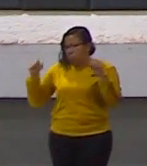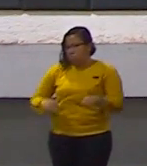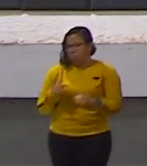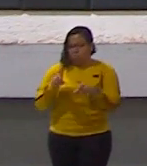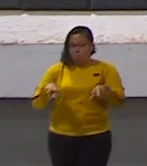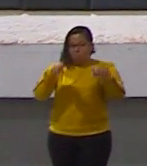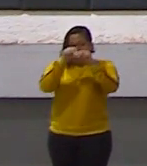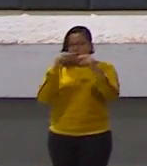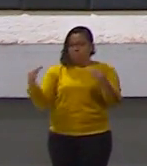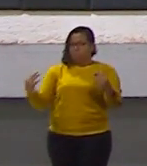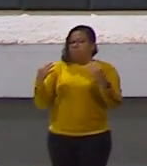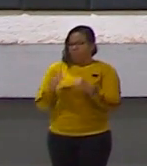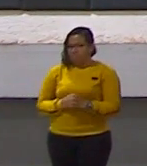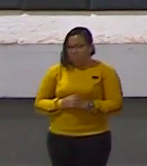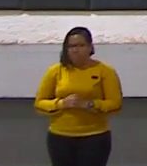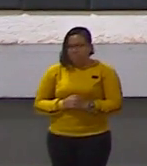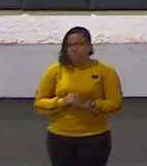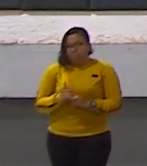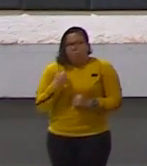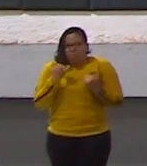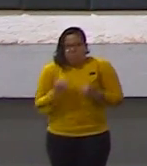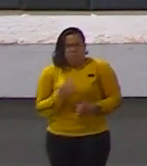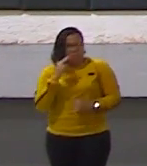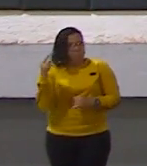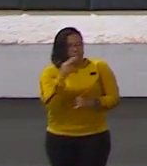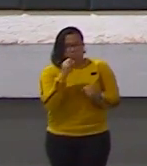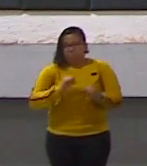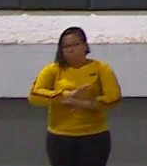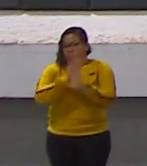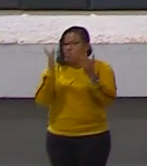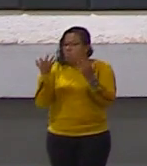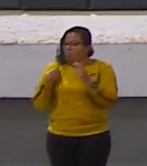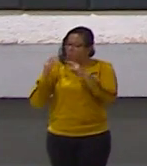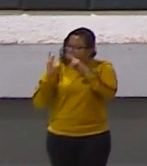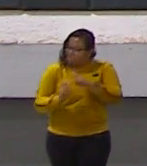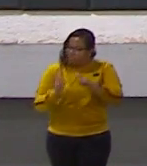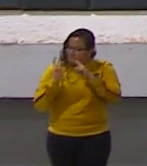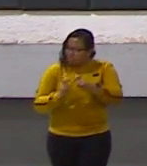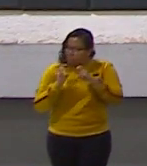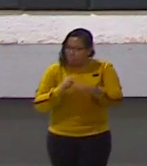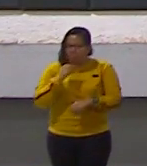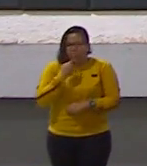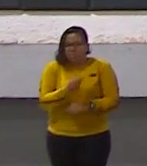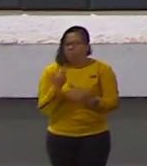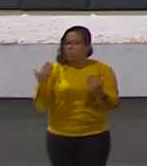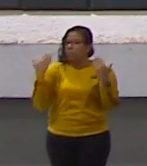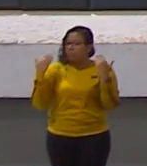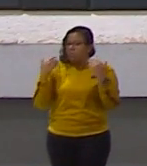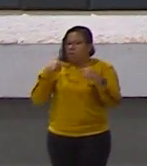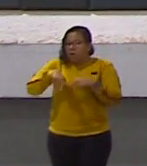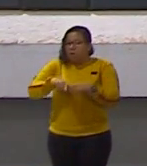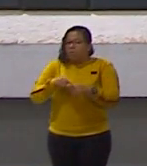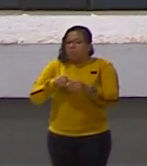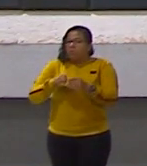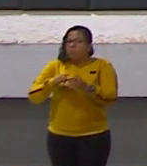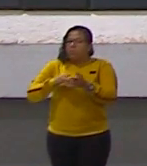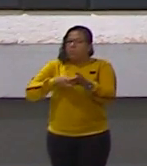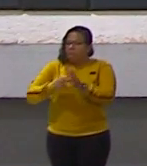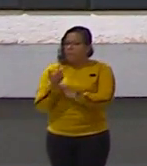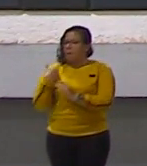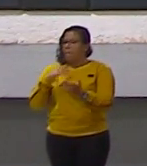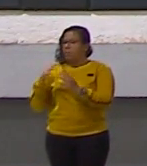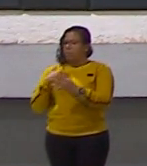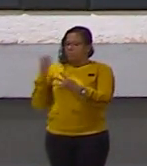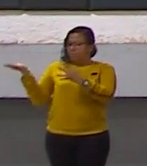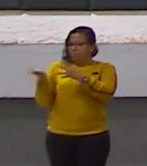sociedad por ejemplo aquí claramente nos lo dicen las indagaciones que la educación física en la primera primera mitad del siglo